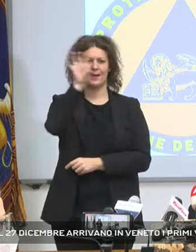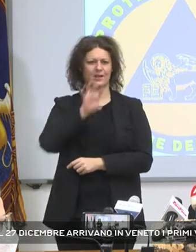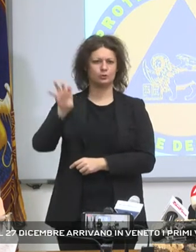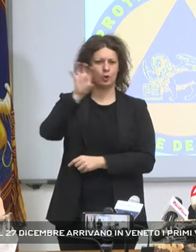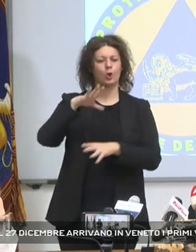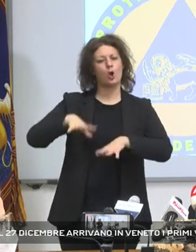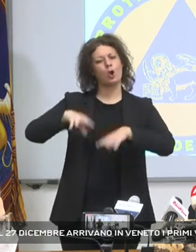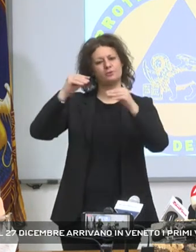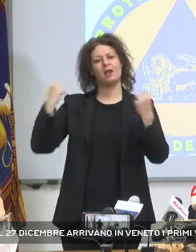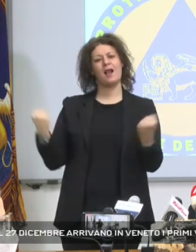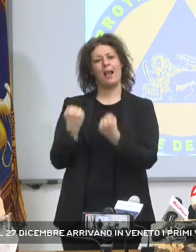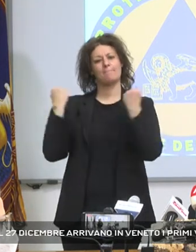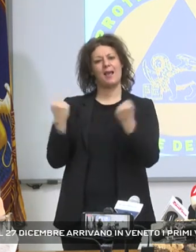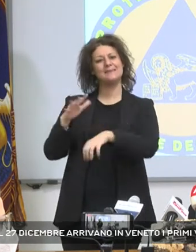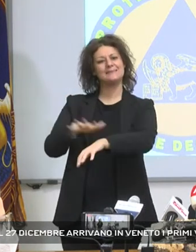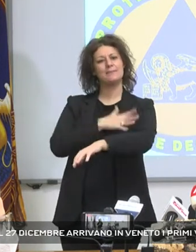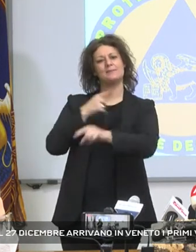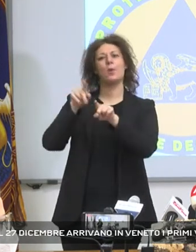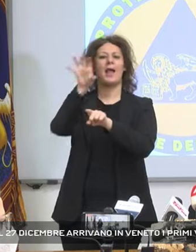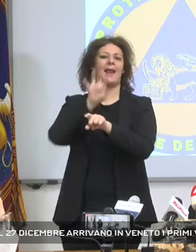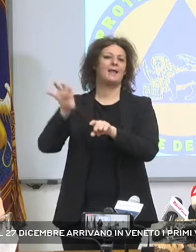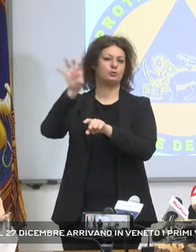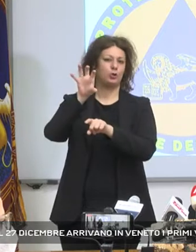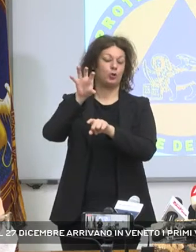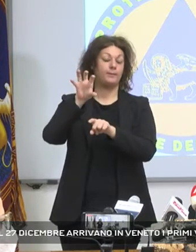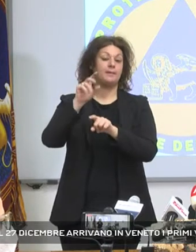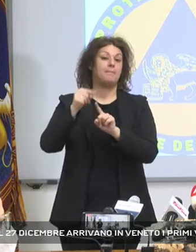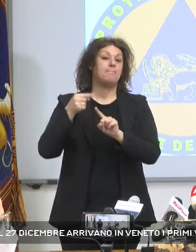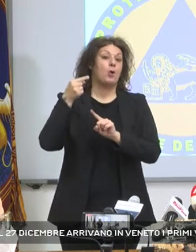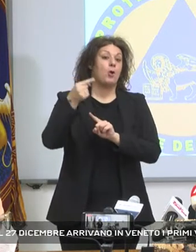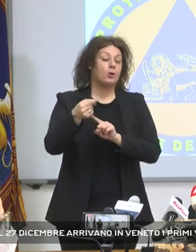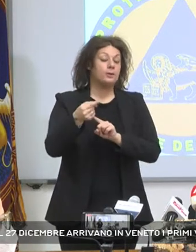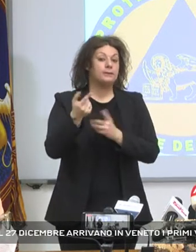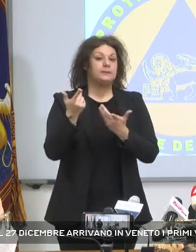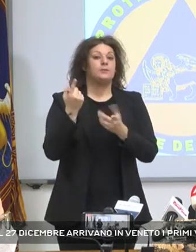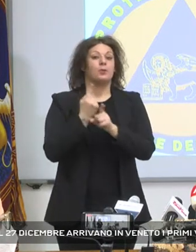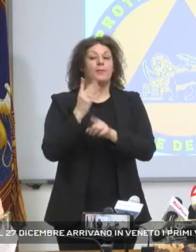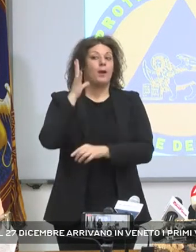informativa e di sensibilizzazione regionale. Dopo è difficile oggi, penso, far stime.